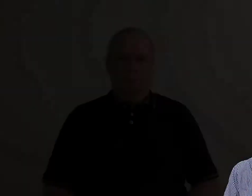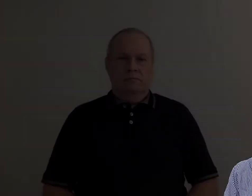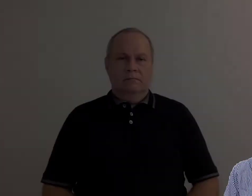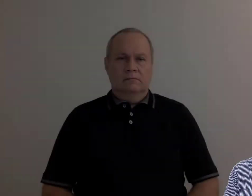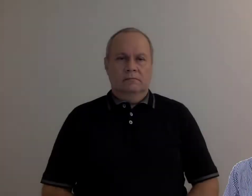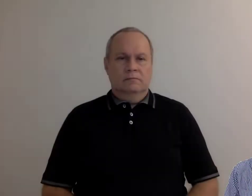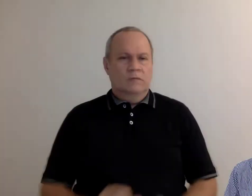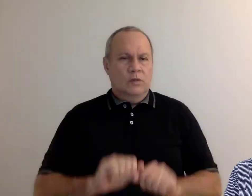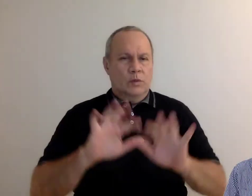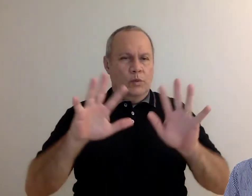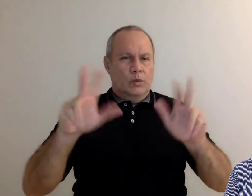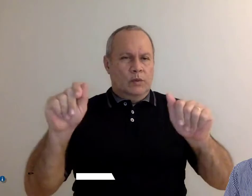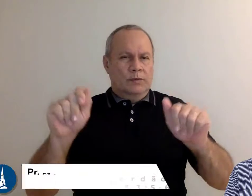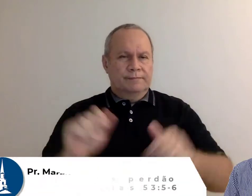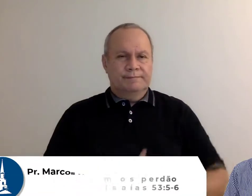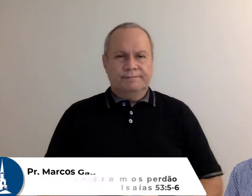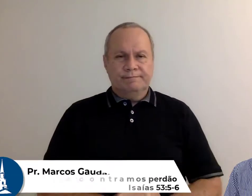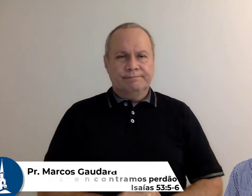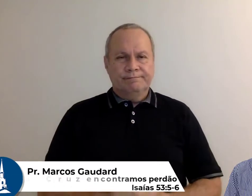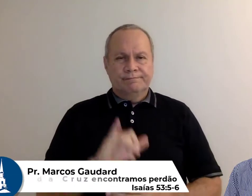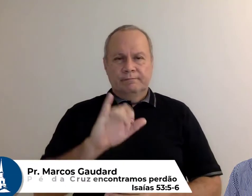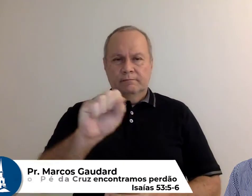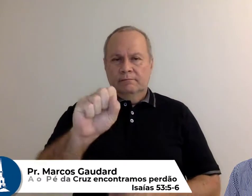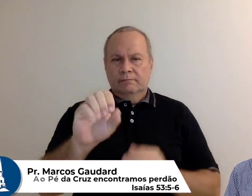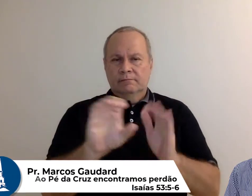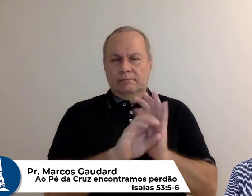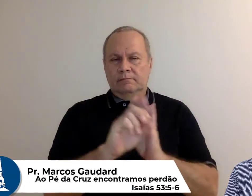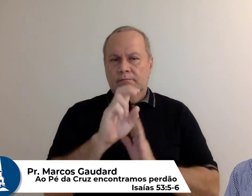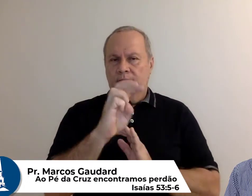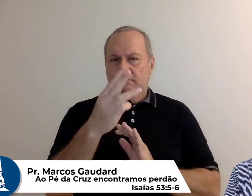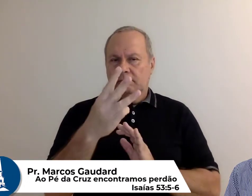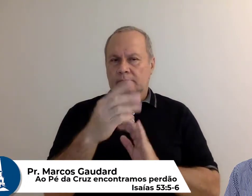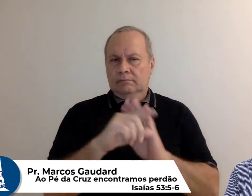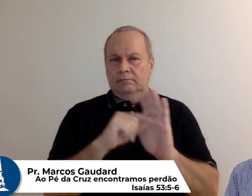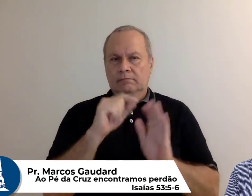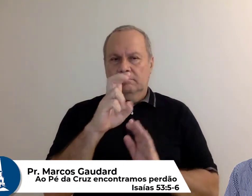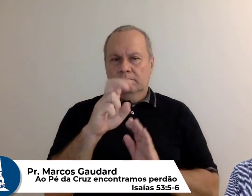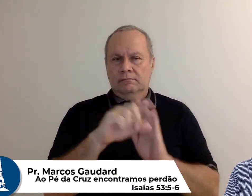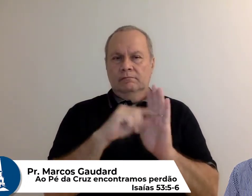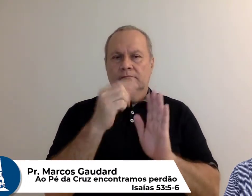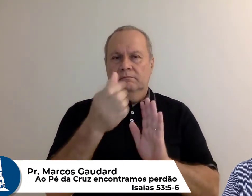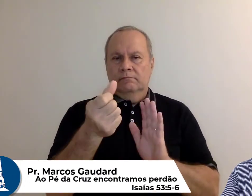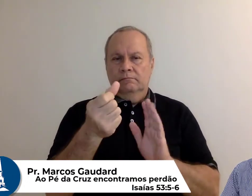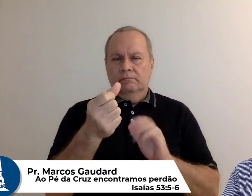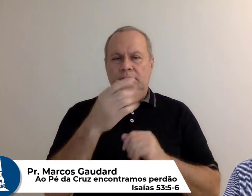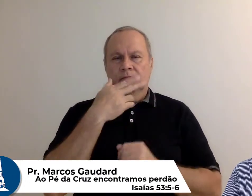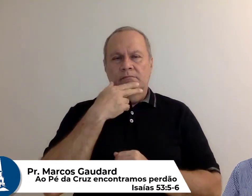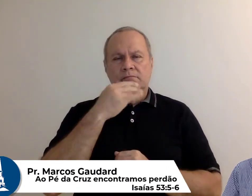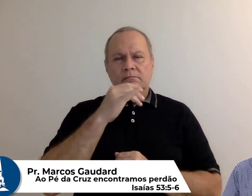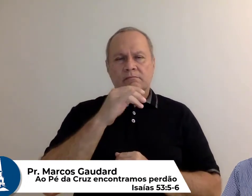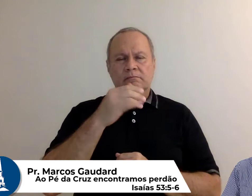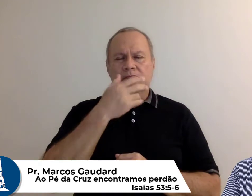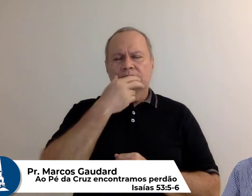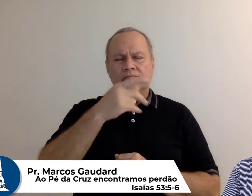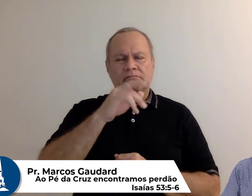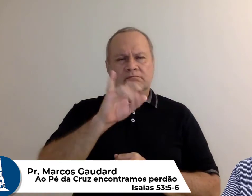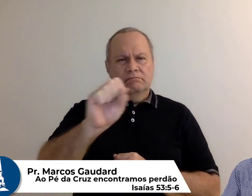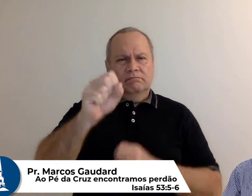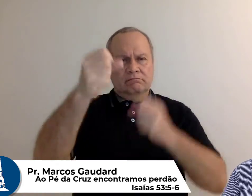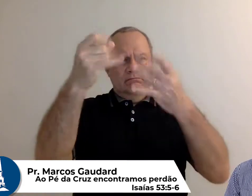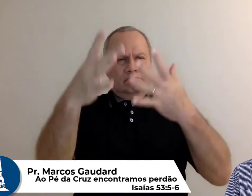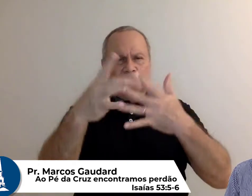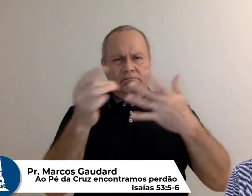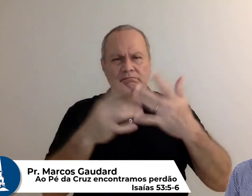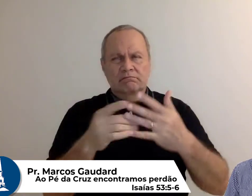Olá! Em Isaías 53, versos 5 e 6, o profeta destaca o perdão que